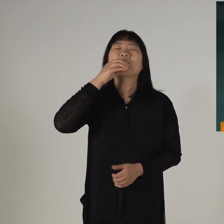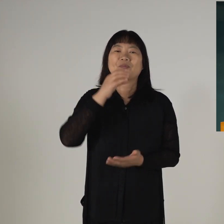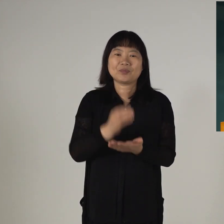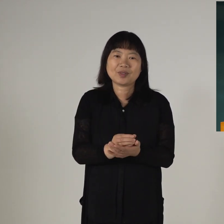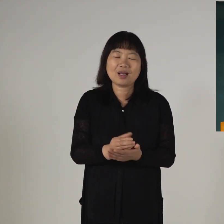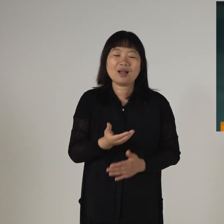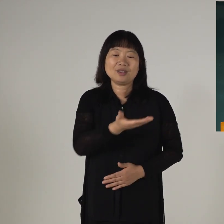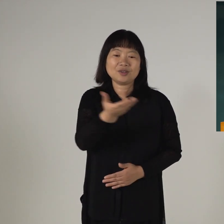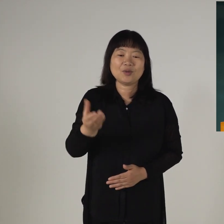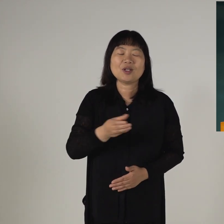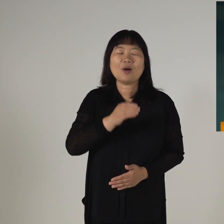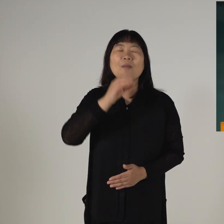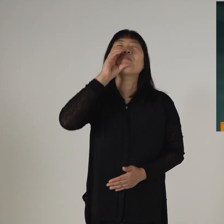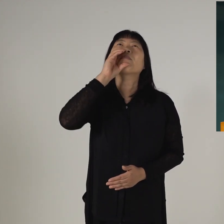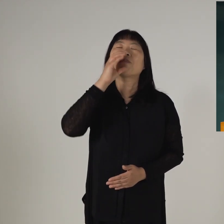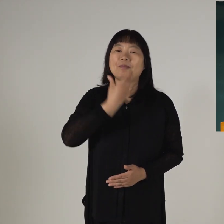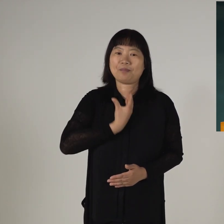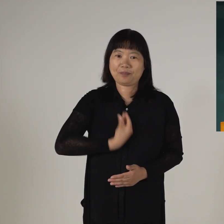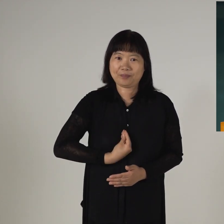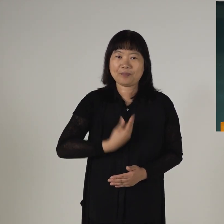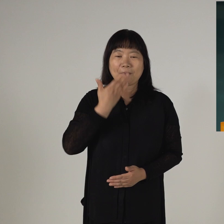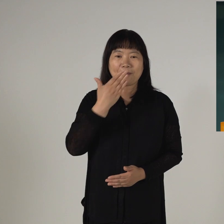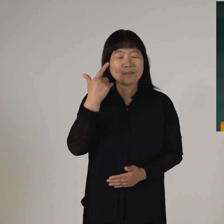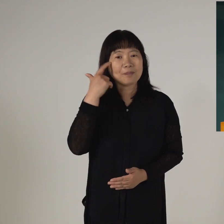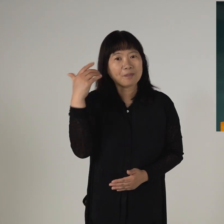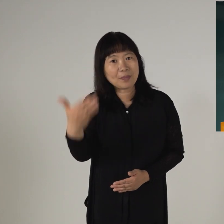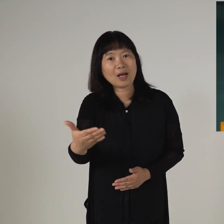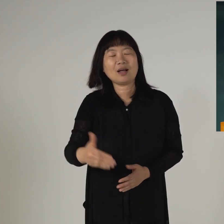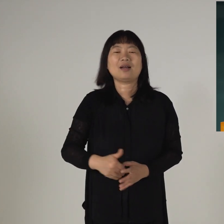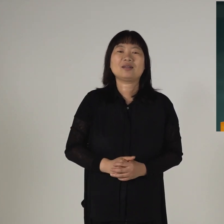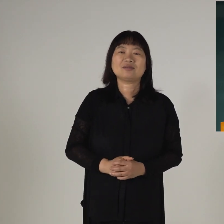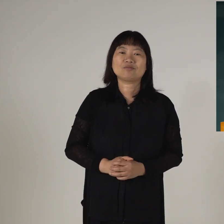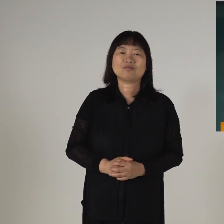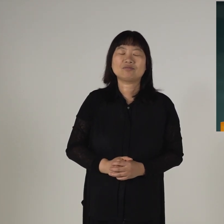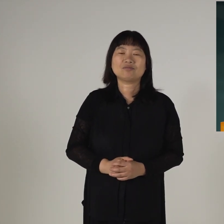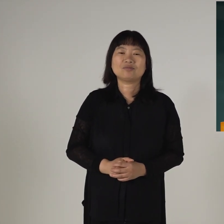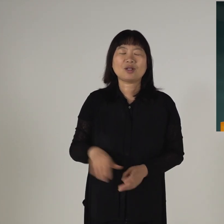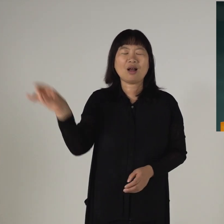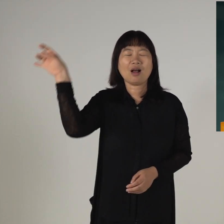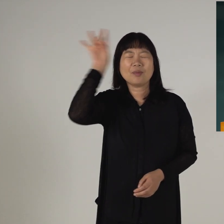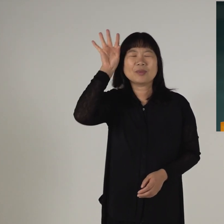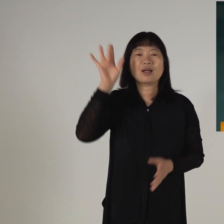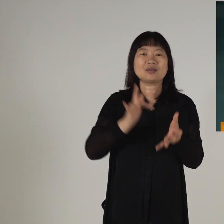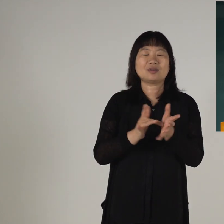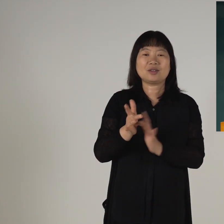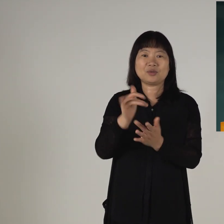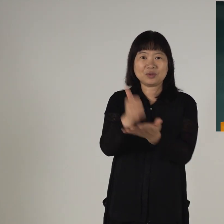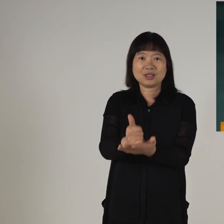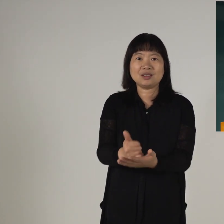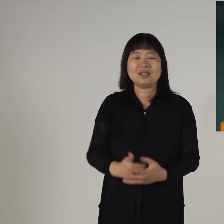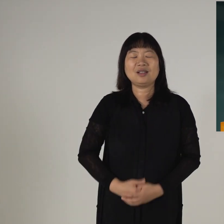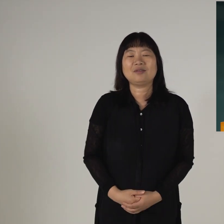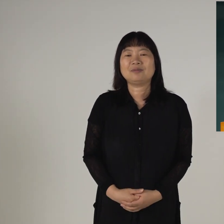잔을 너희도 마실 수 있느냐? 여러분, 뜬금없이 예수님이